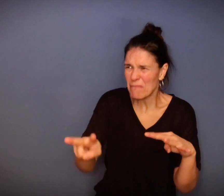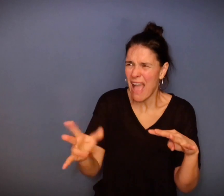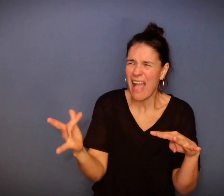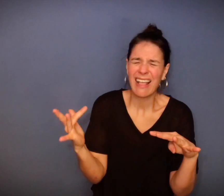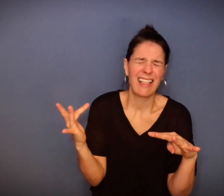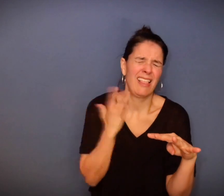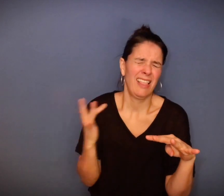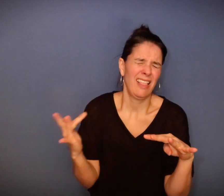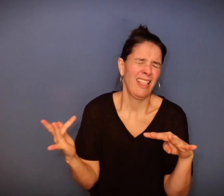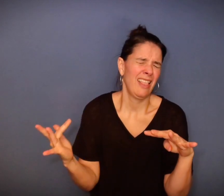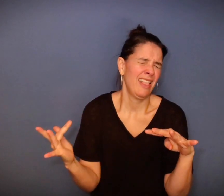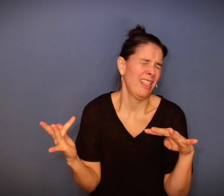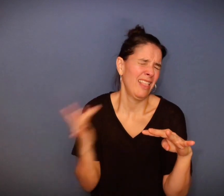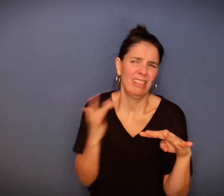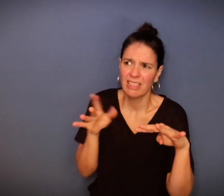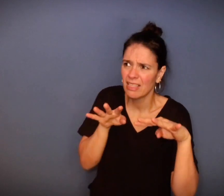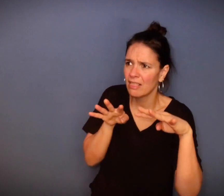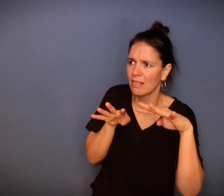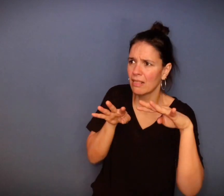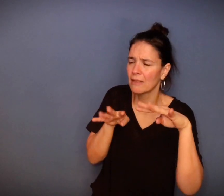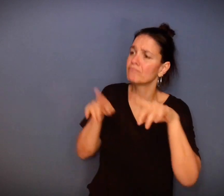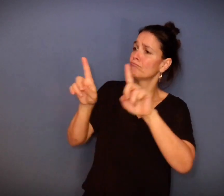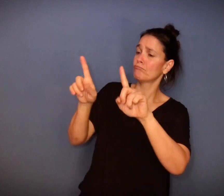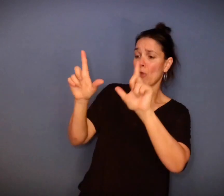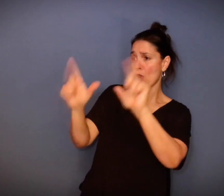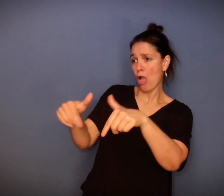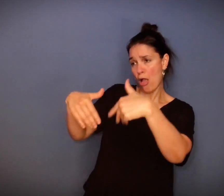Ah, tu es vraiment laid, dirent les canards sauvages.